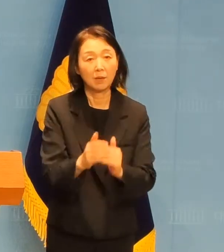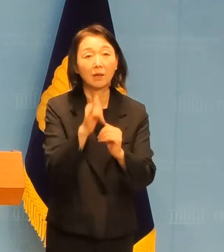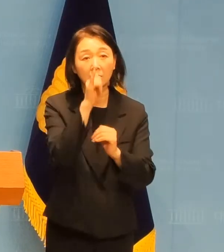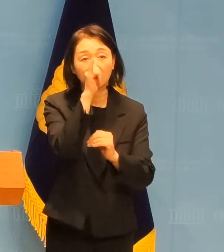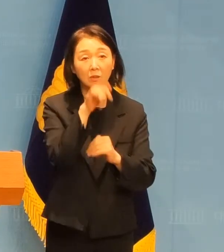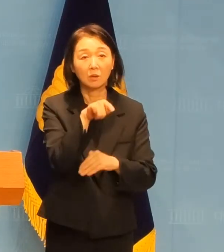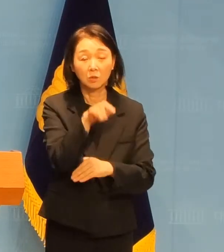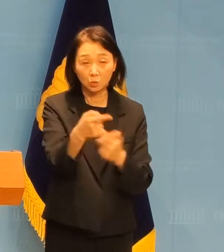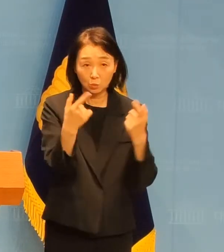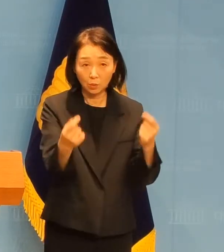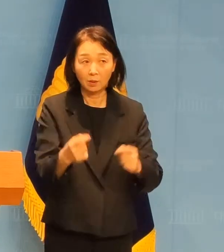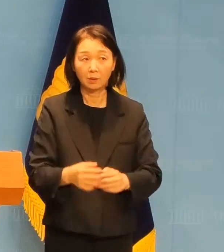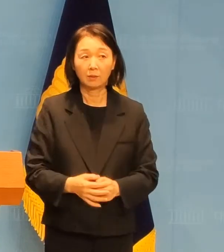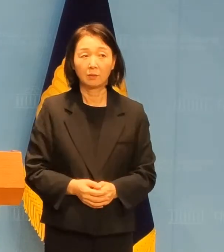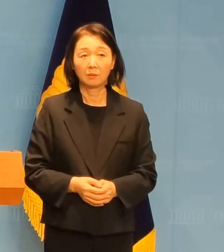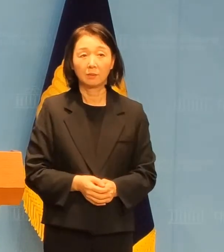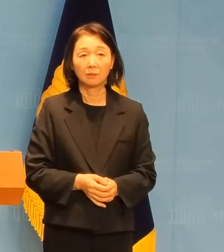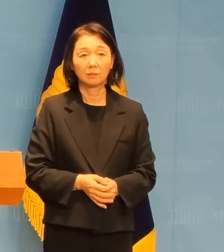딱 그 꼴입니다.